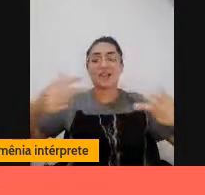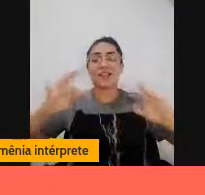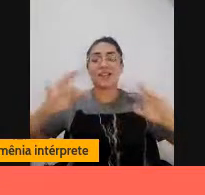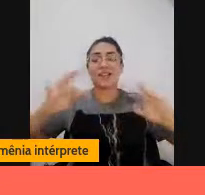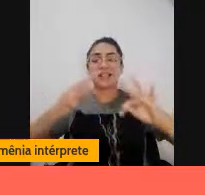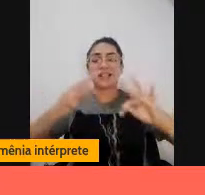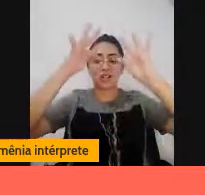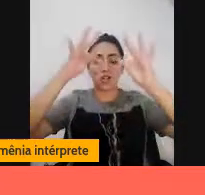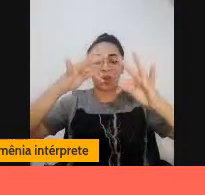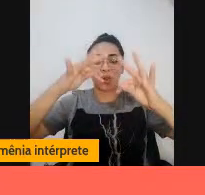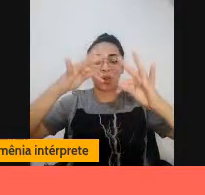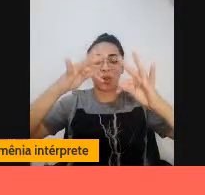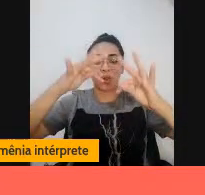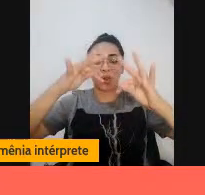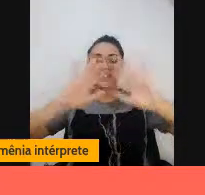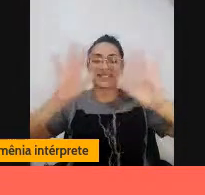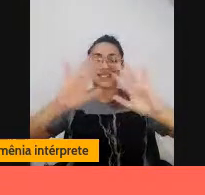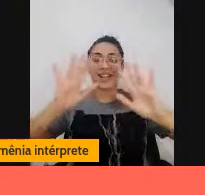gente.